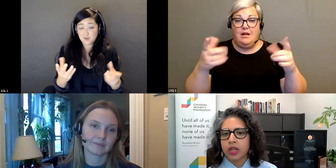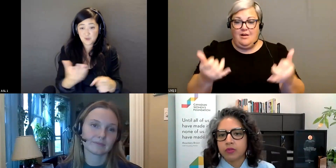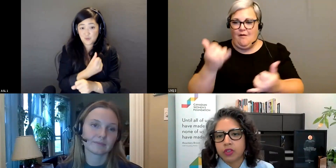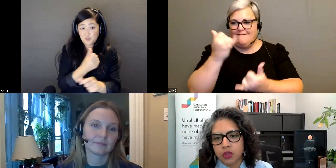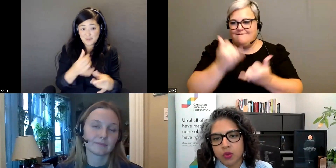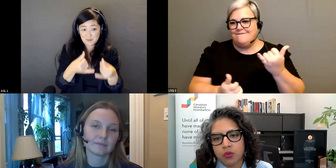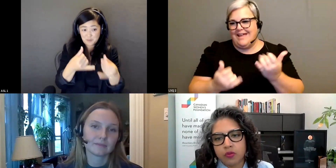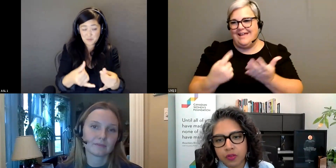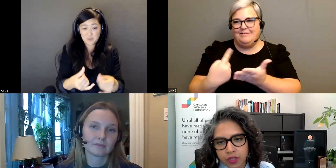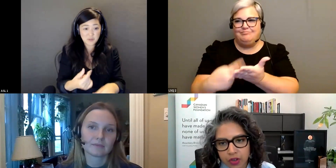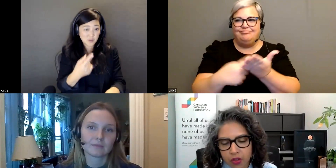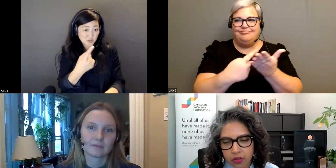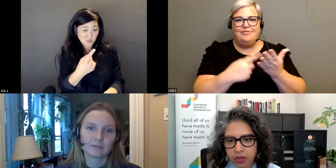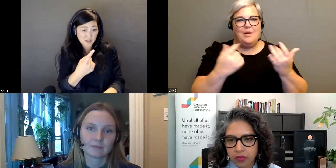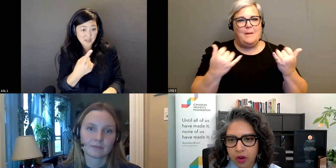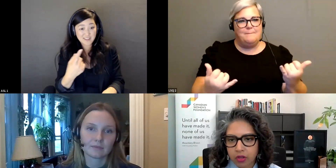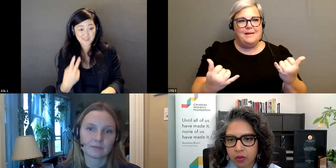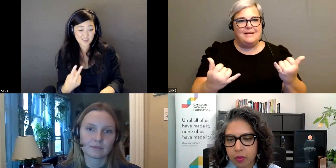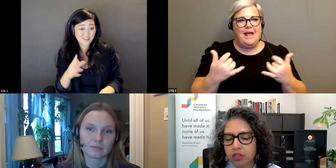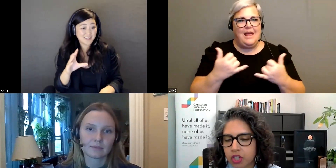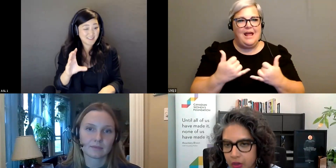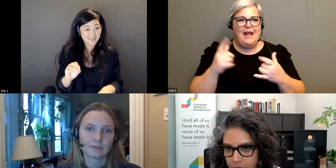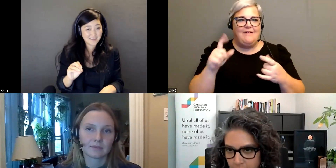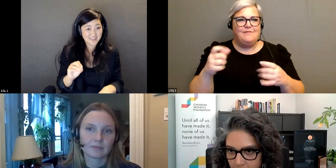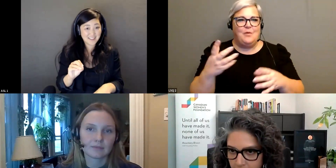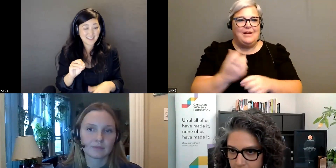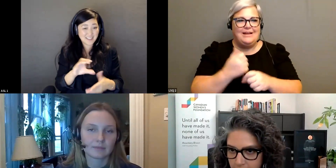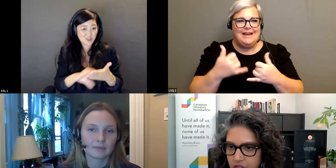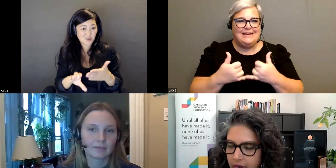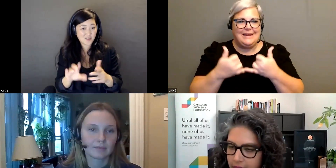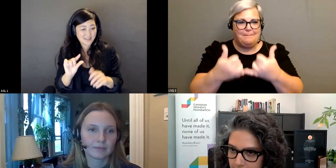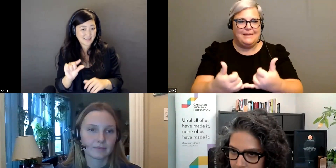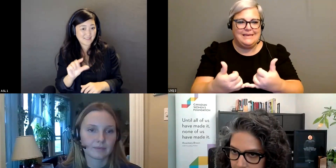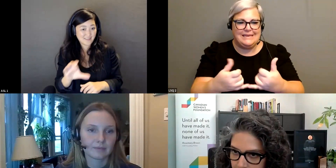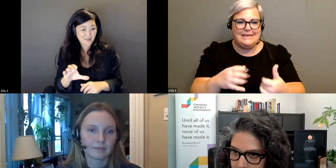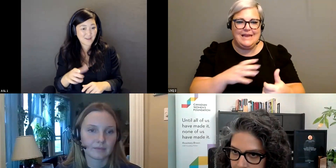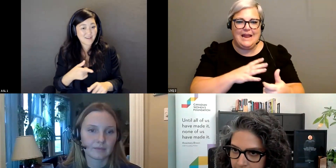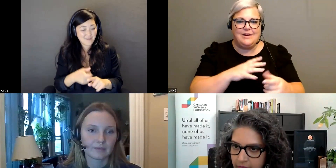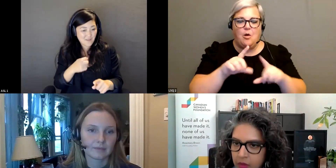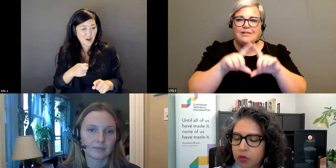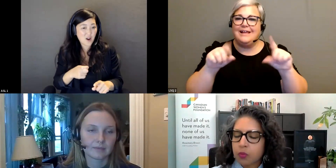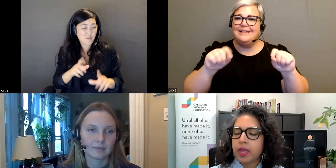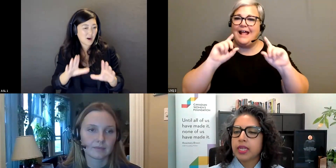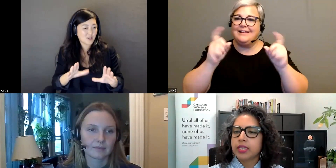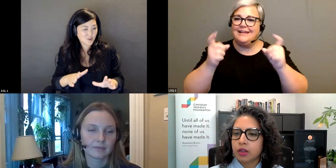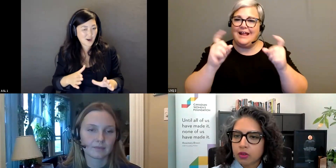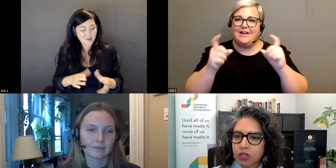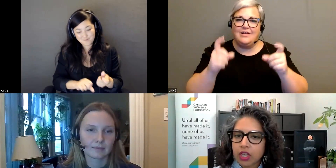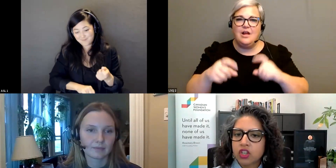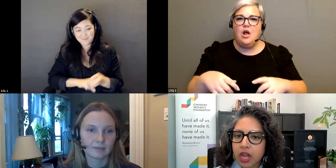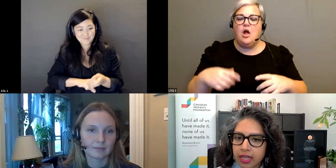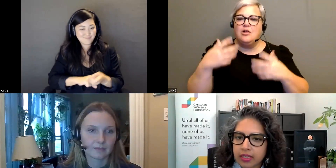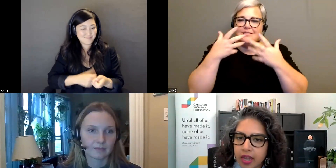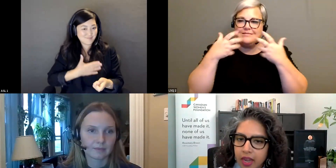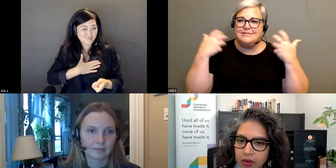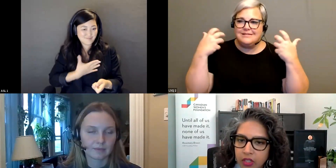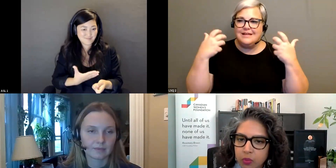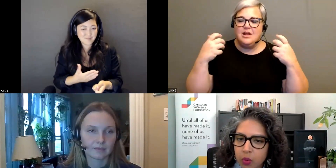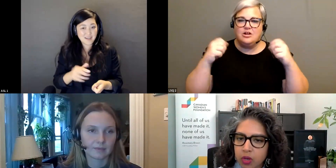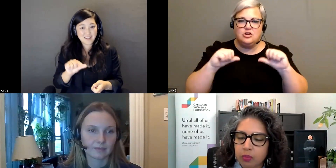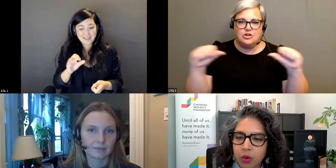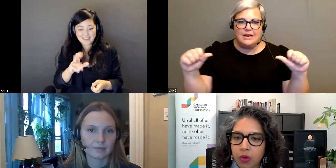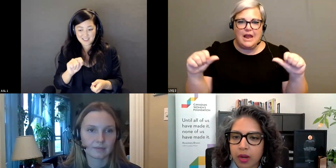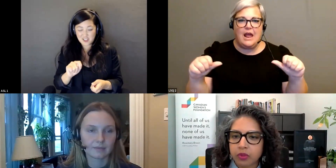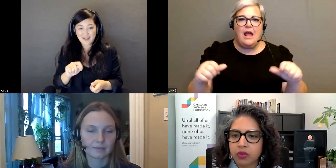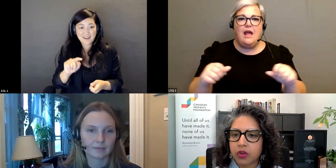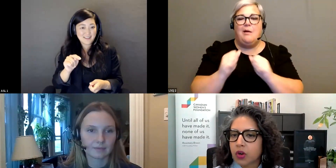notre conversation. C'est maintenant le temps de gagner des prix. Nous avons des cartes cadeaux de Giant Tiger, notre partenaire